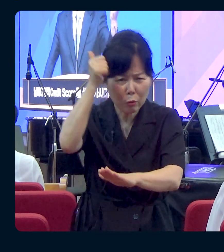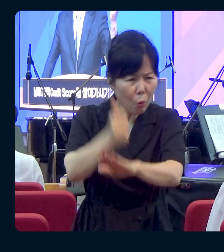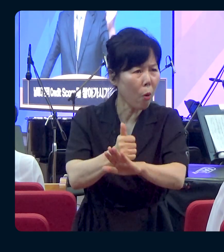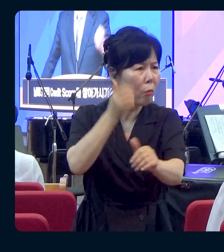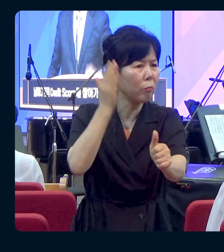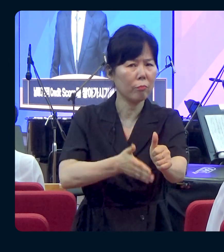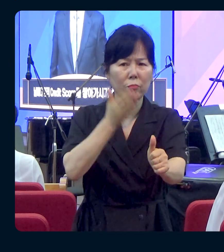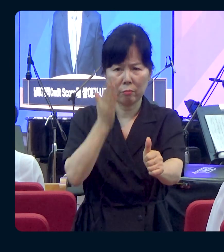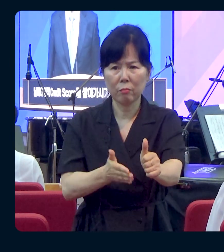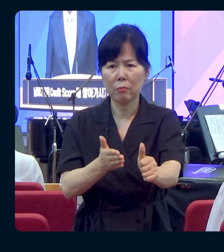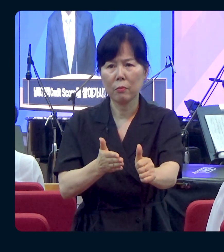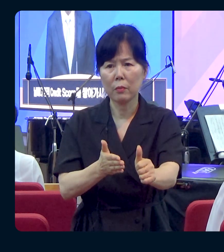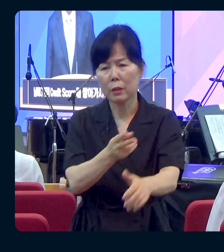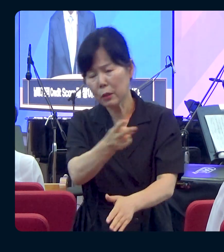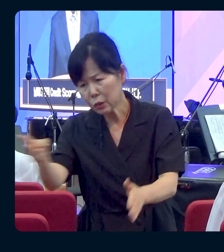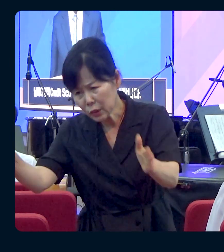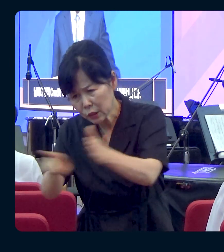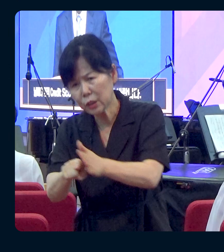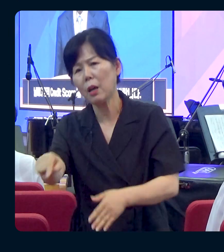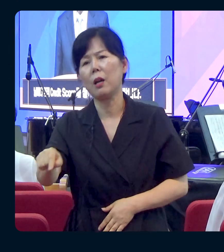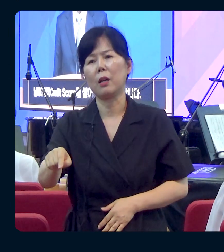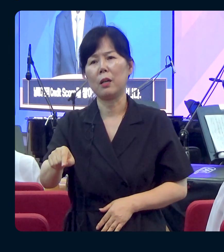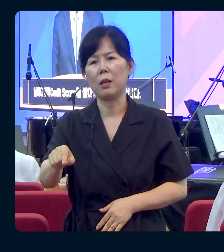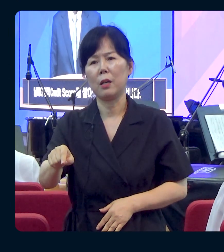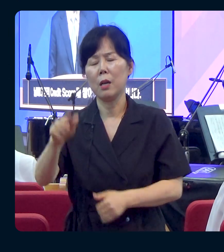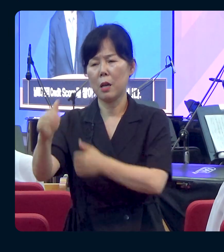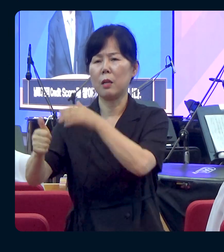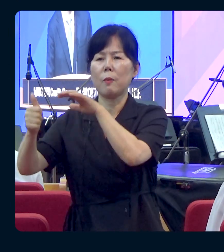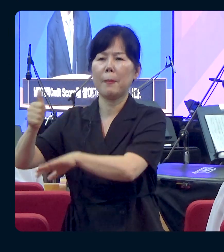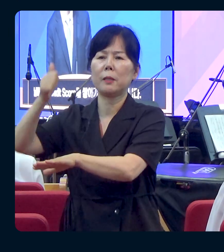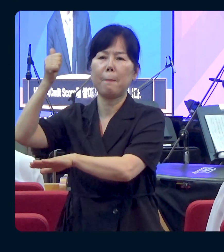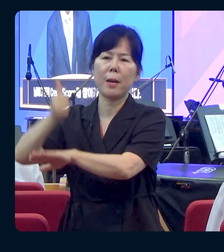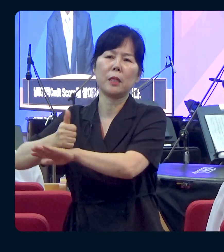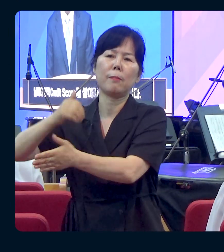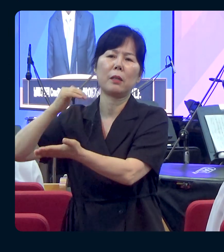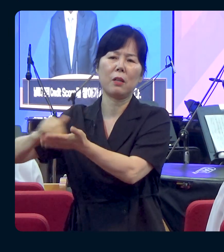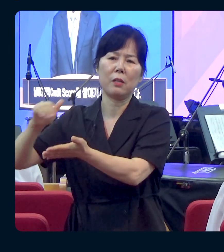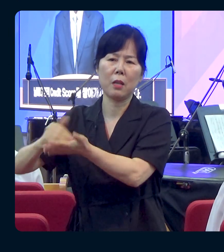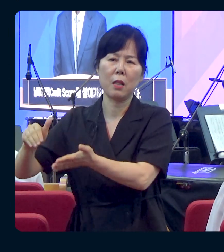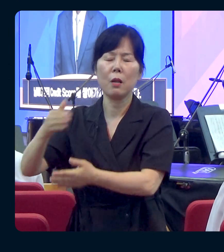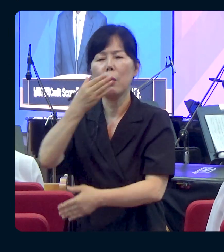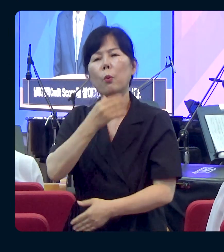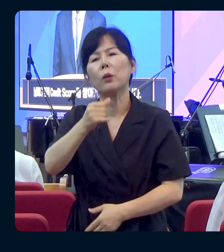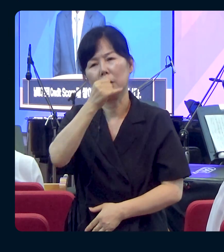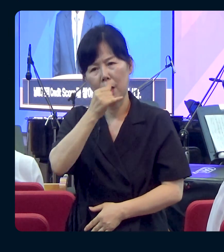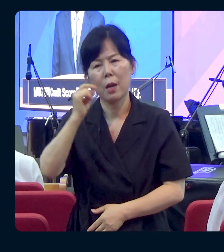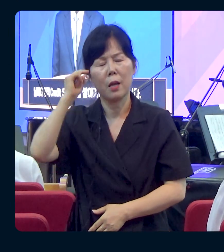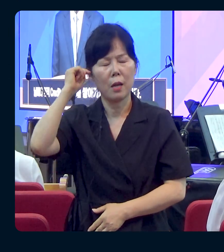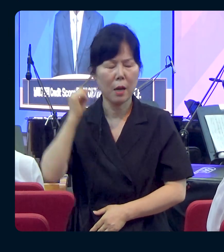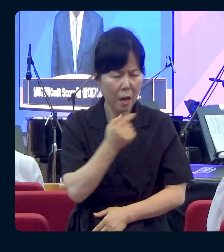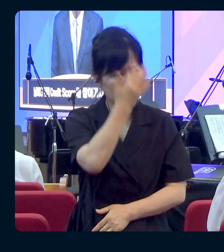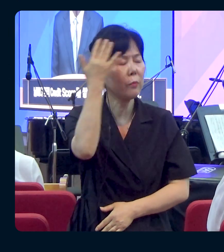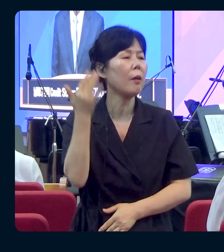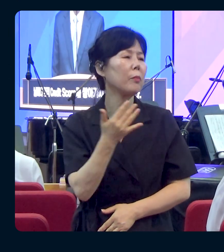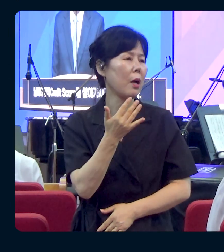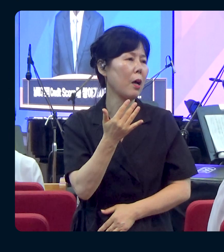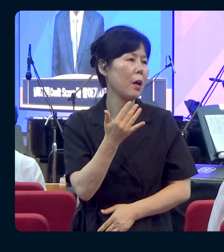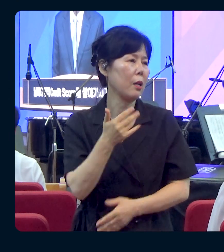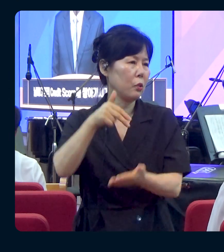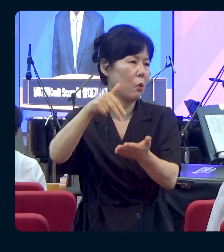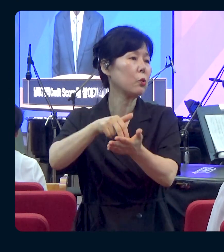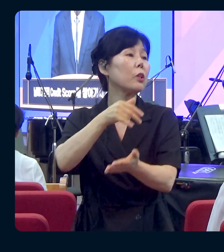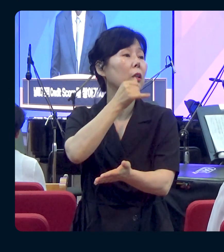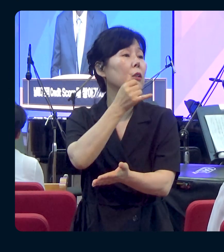십자가 신앙으로 반드시 성공해내세요. 그게 신앙입니다. 그래서 하나님 앞에서